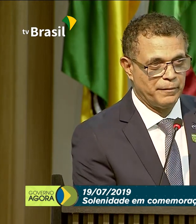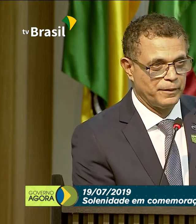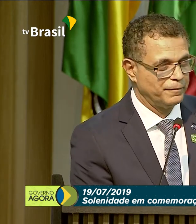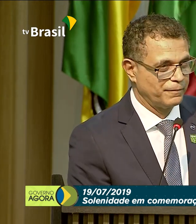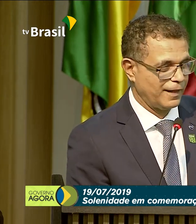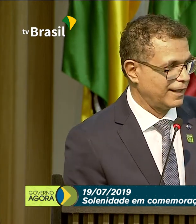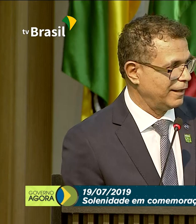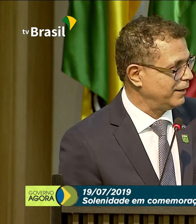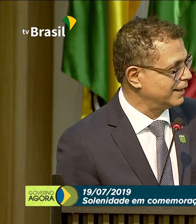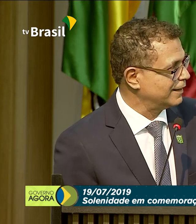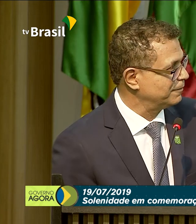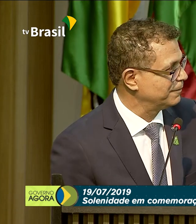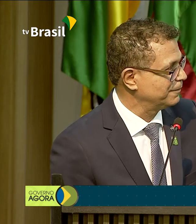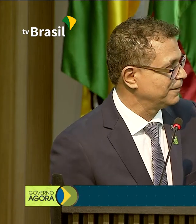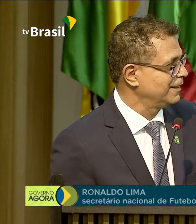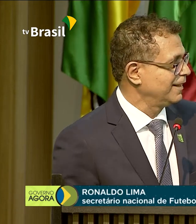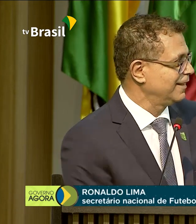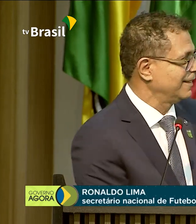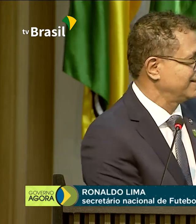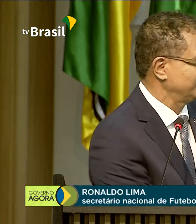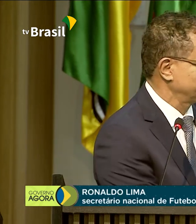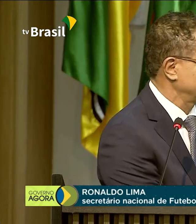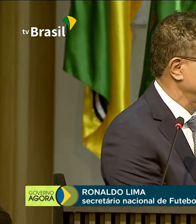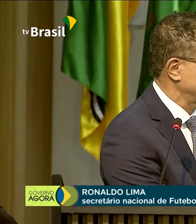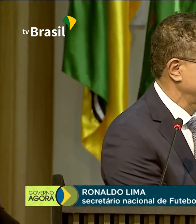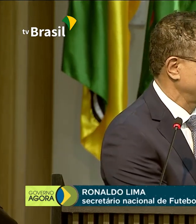Recebemos o Pepe aqui na mesa.